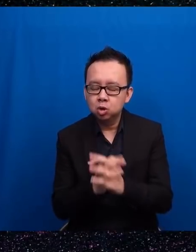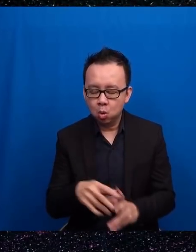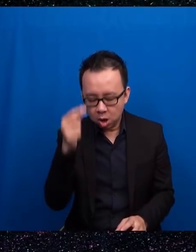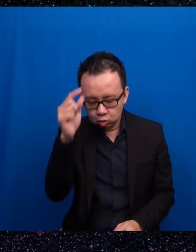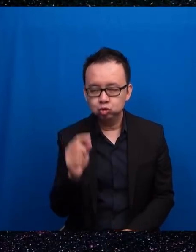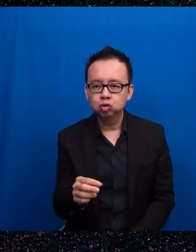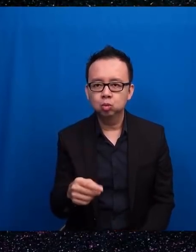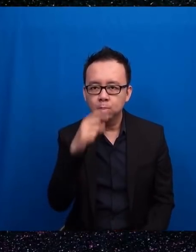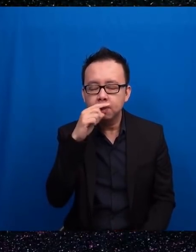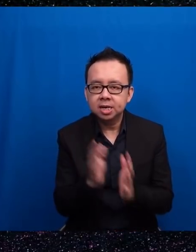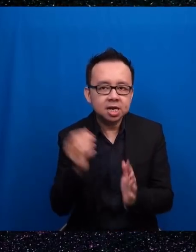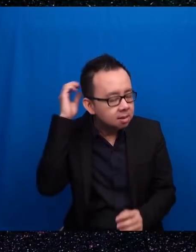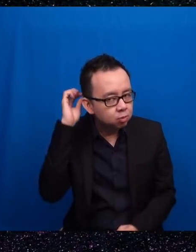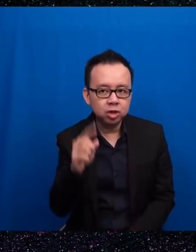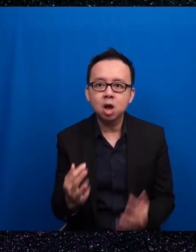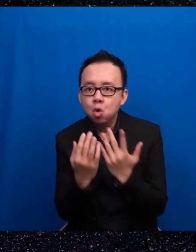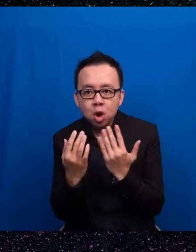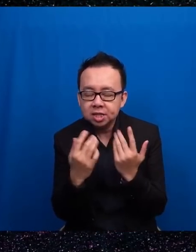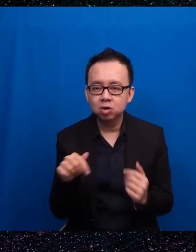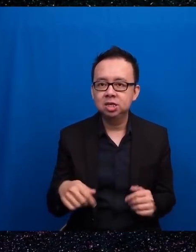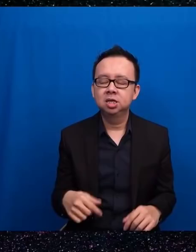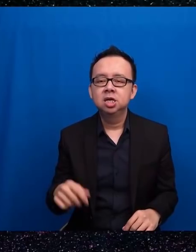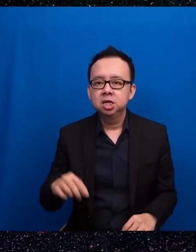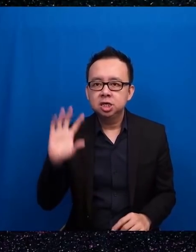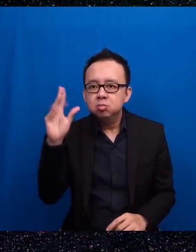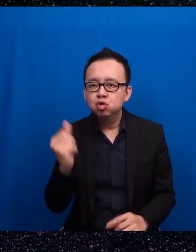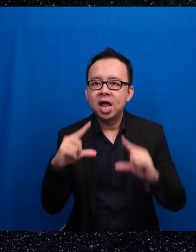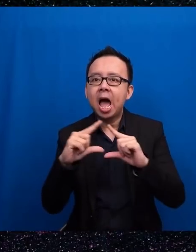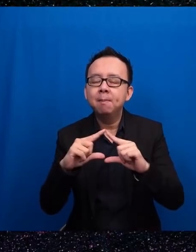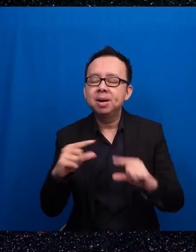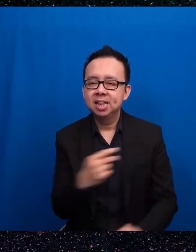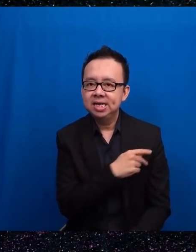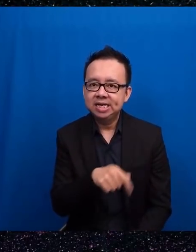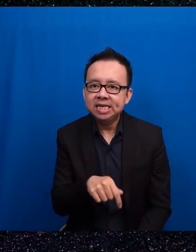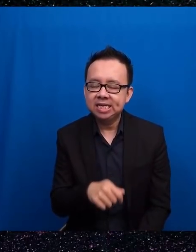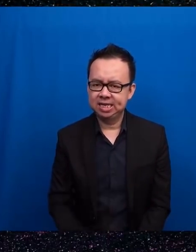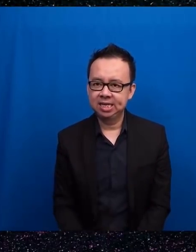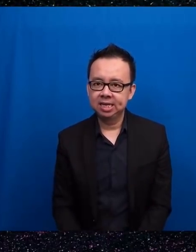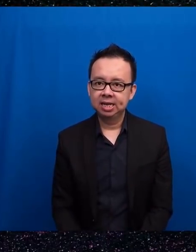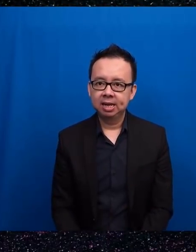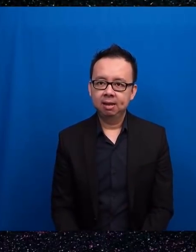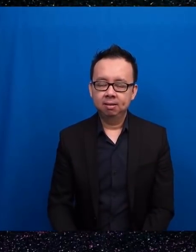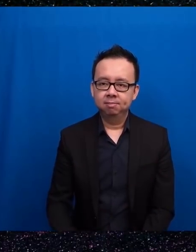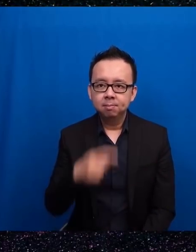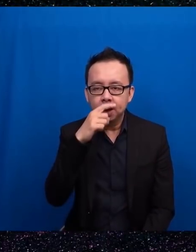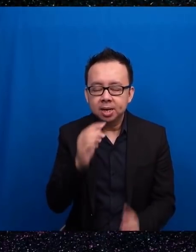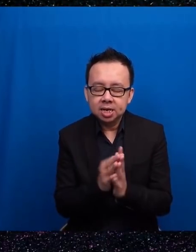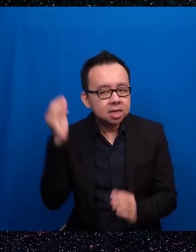sekalian yang berulang tahun di bulan April ini. Dan juga Bapak Ibu yang